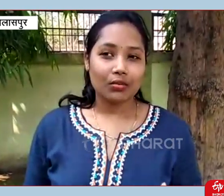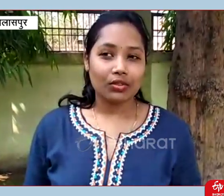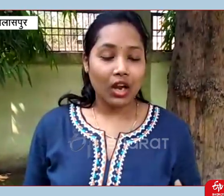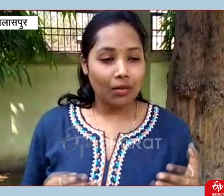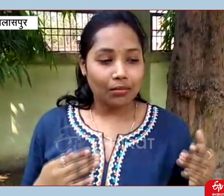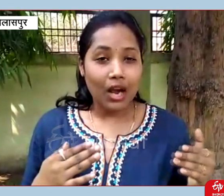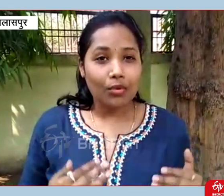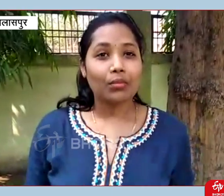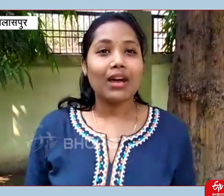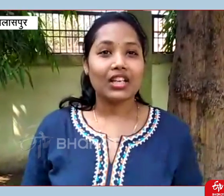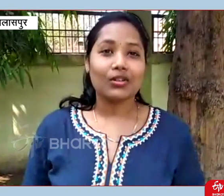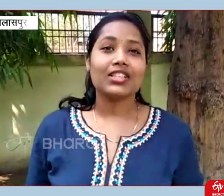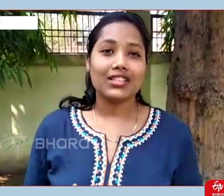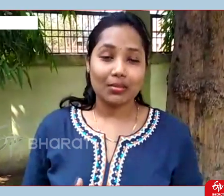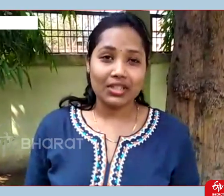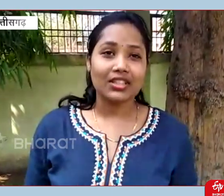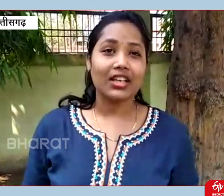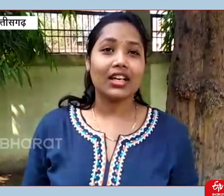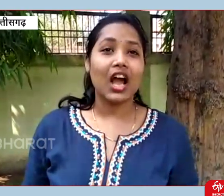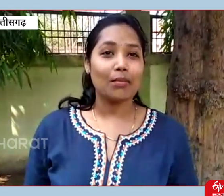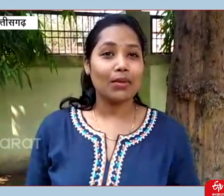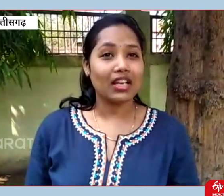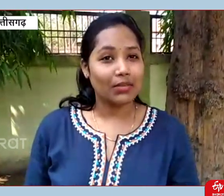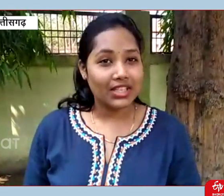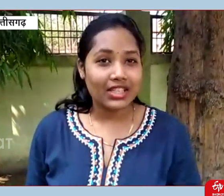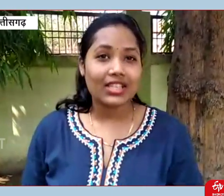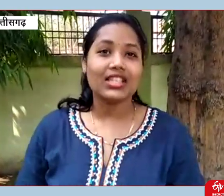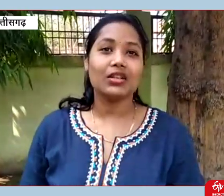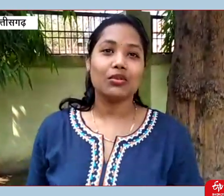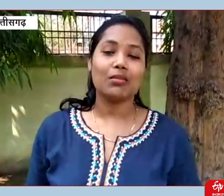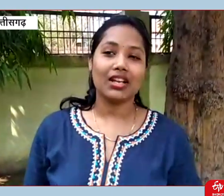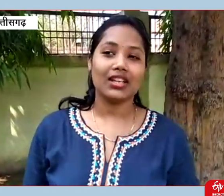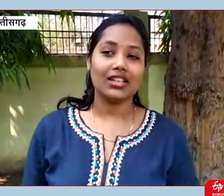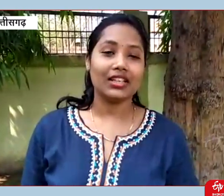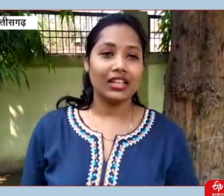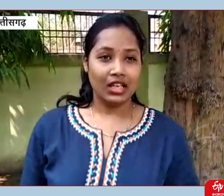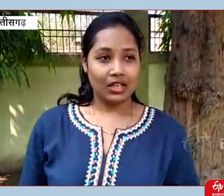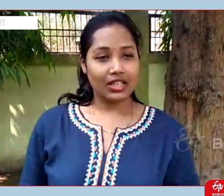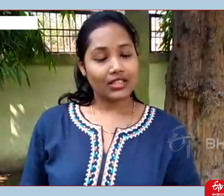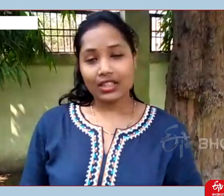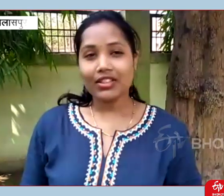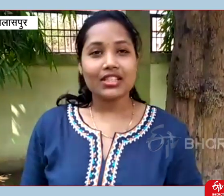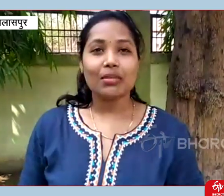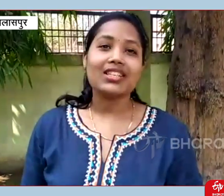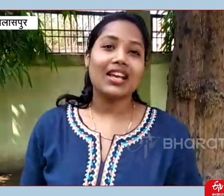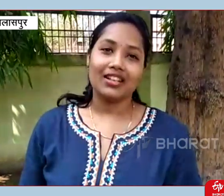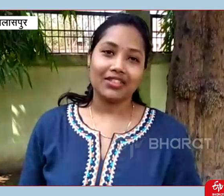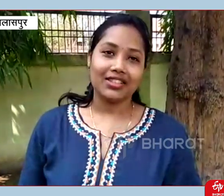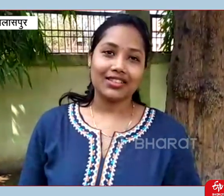हम आपको भी बाकी मरीज के जैसे ही हो हमारे लिए, इसकी वजह से मैंने साइंग लेंग रसी थे,